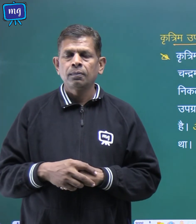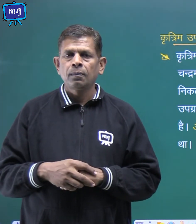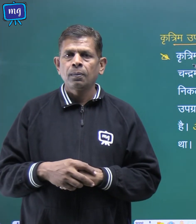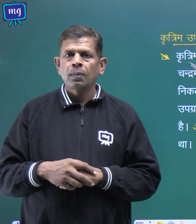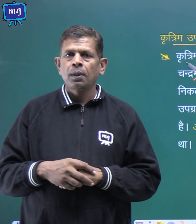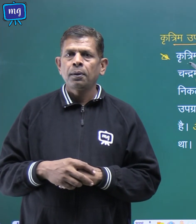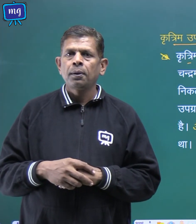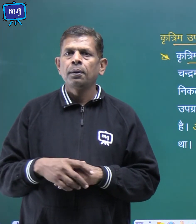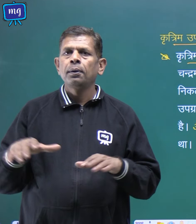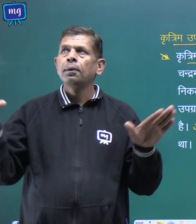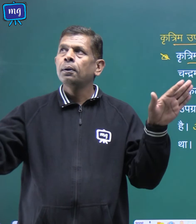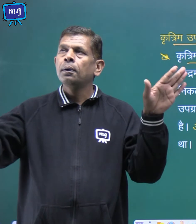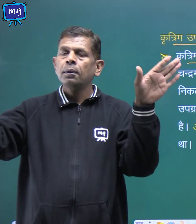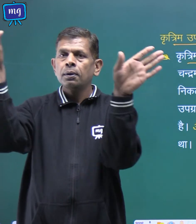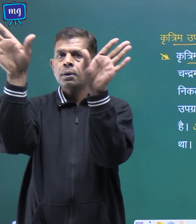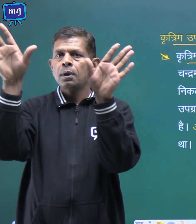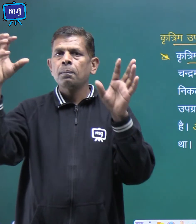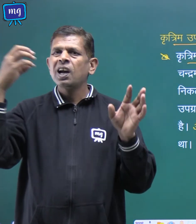कृत्रिम उपग्रह